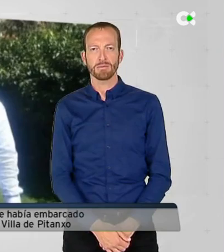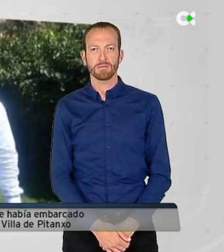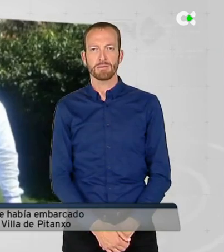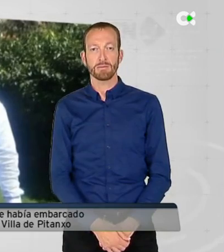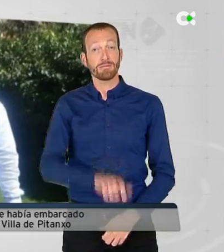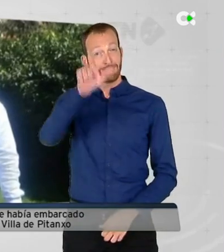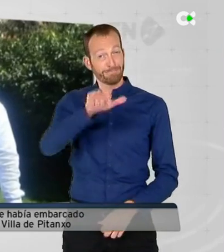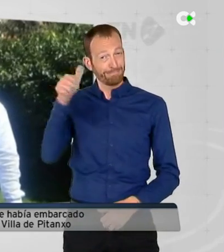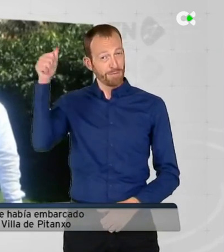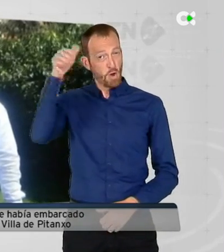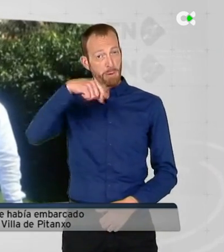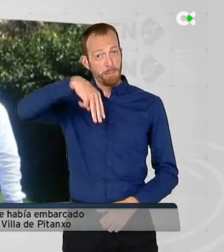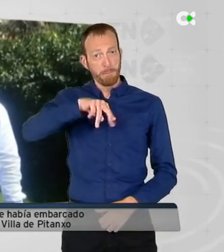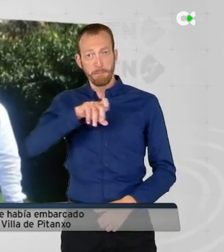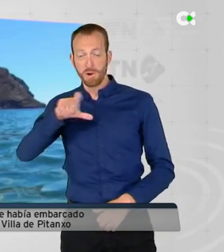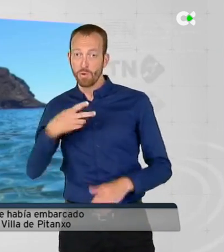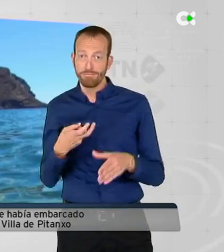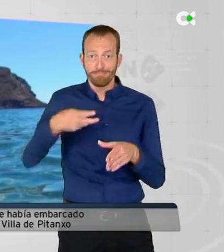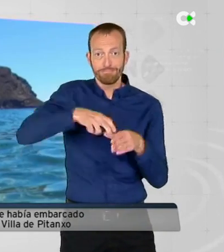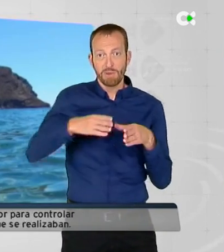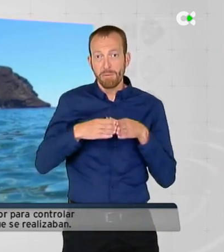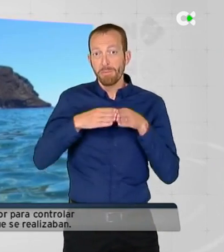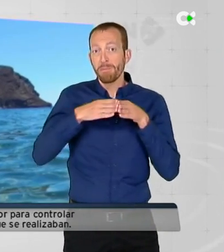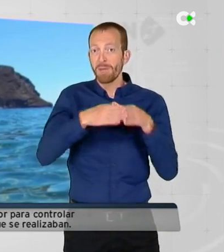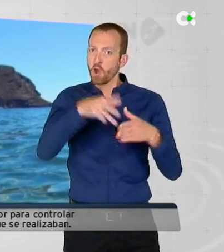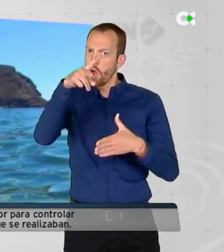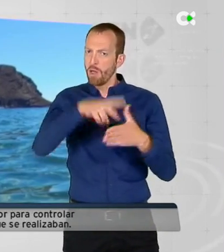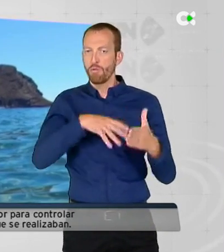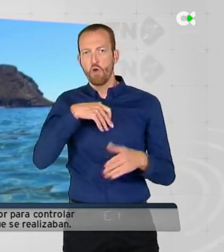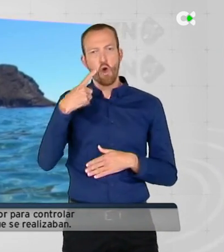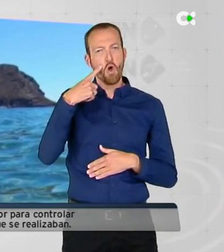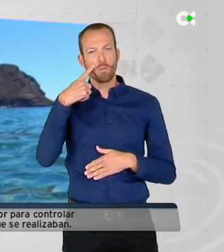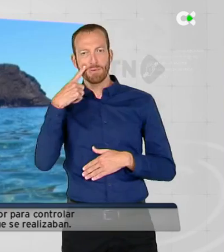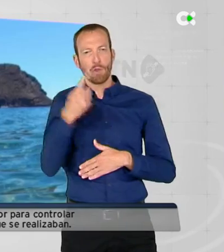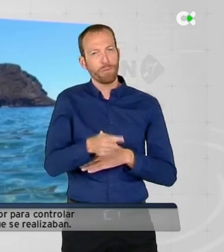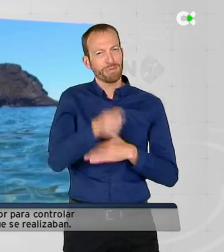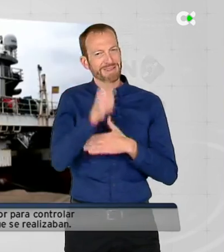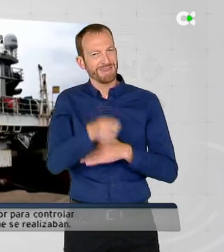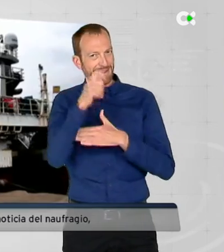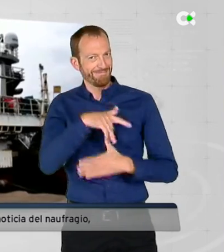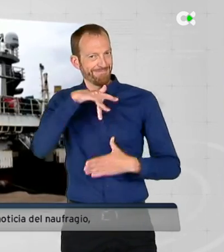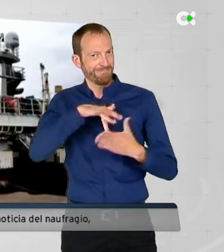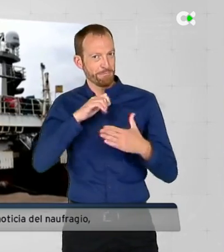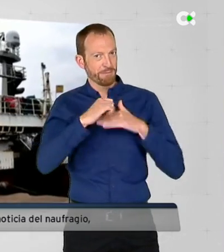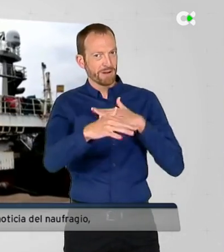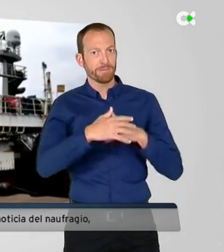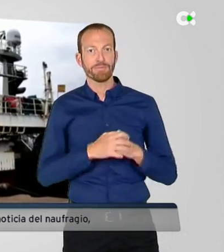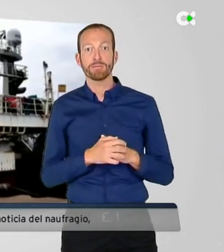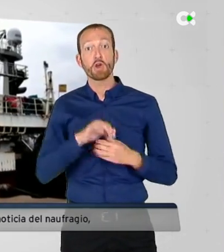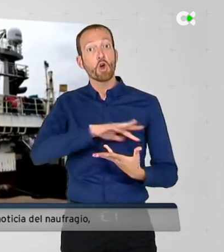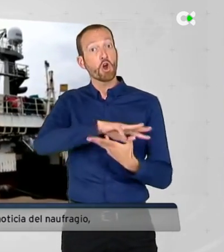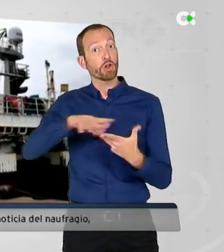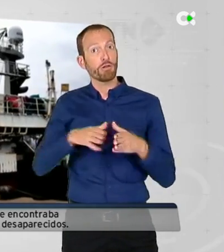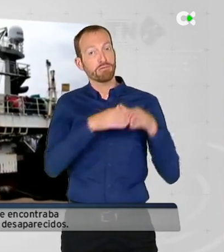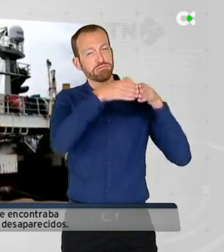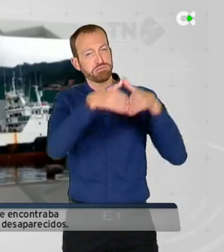Manuel Navarro se había embarcado en el pesquero Villa de Pitancho como observador para controlar las capturas que se realizaban. Tras conocerse la noticia del